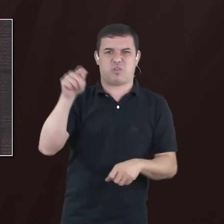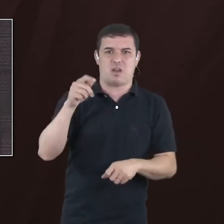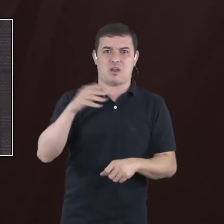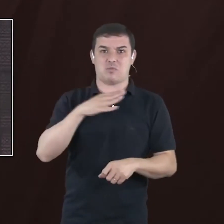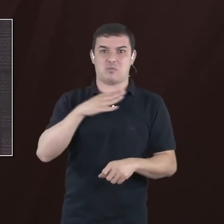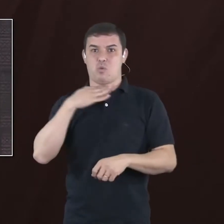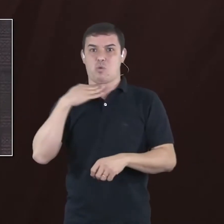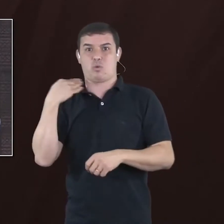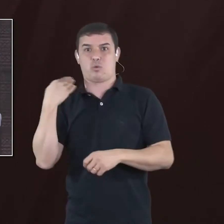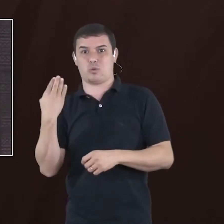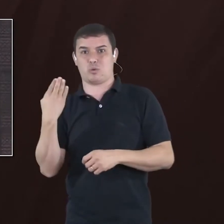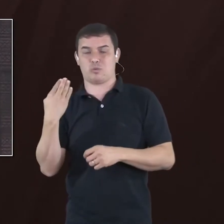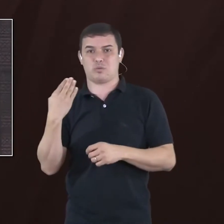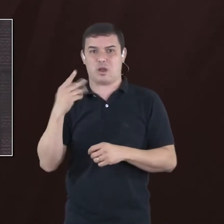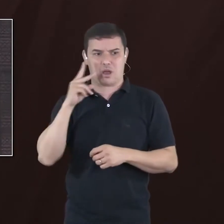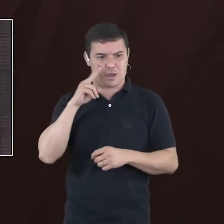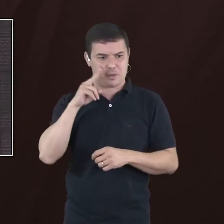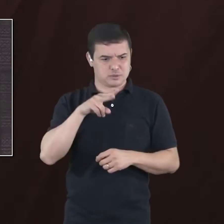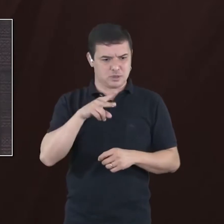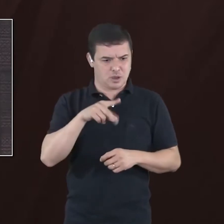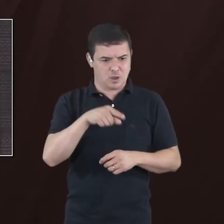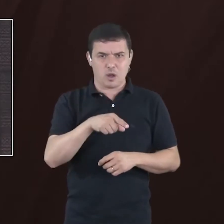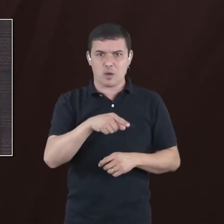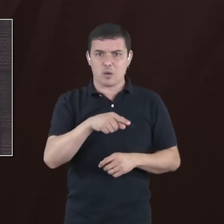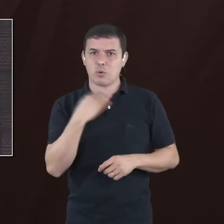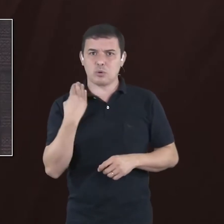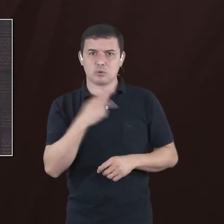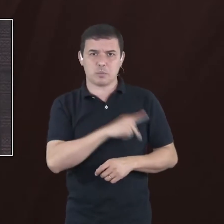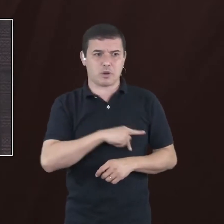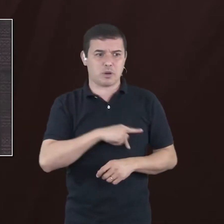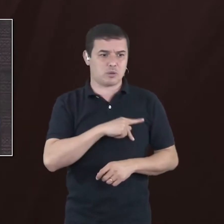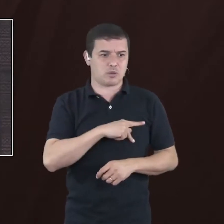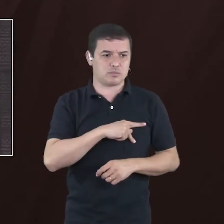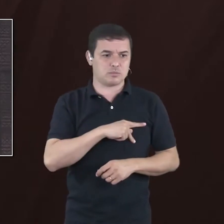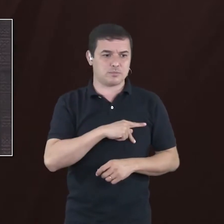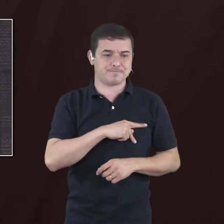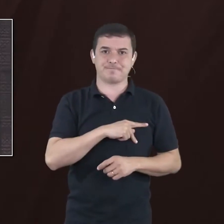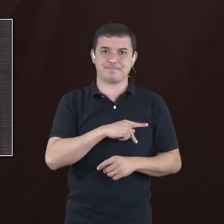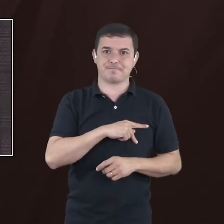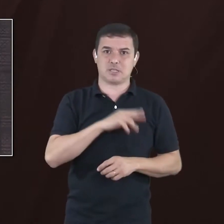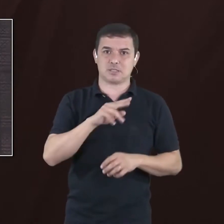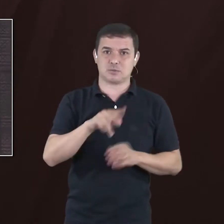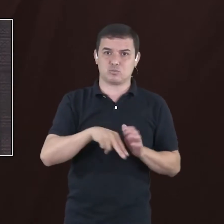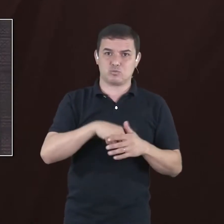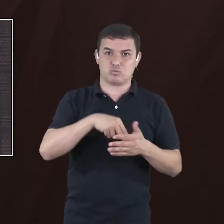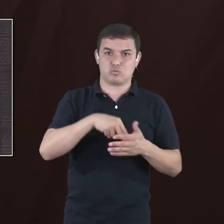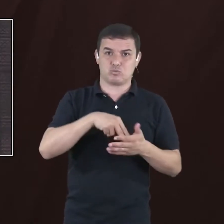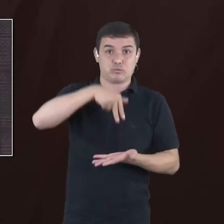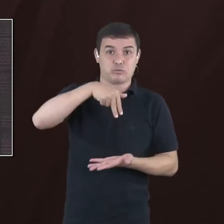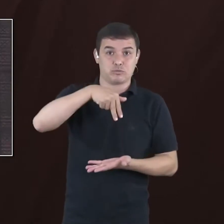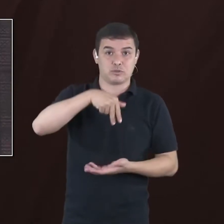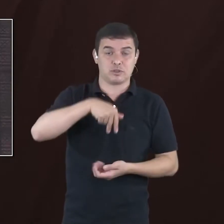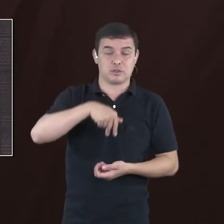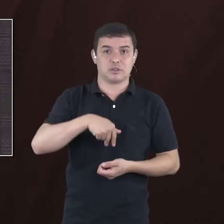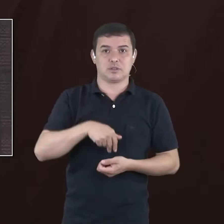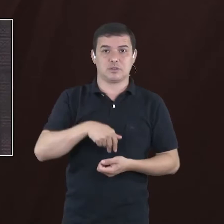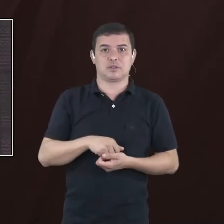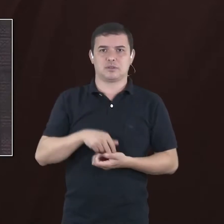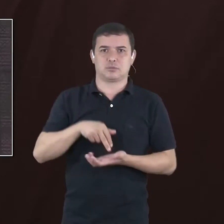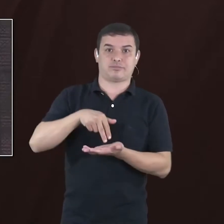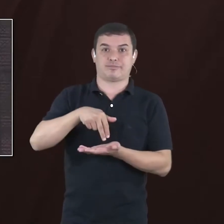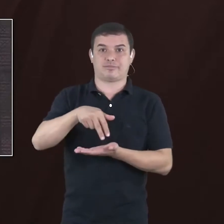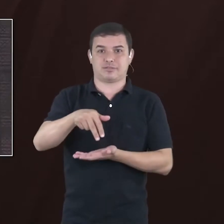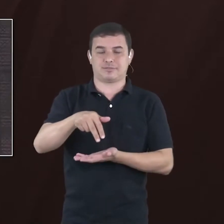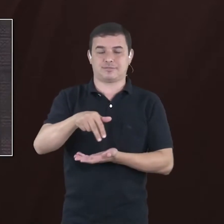lembram disso? Ele foi perseguido em todas as cidades, ele foi perseguido grandemente, né? Ele sofreu muito já na